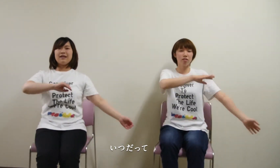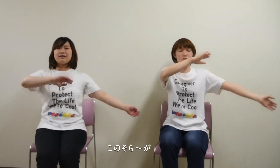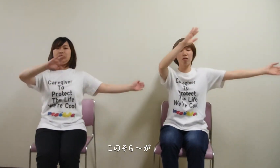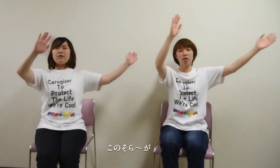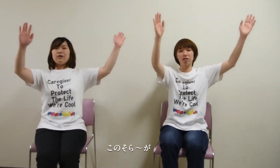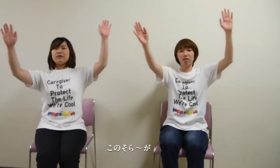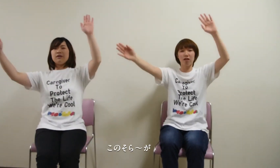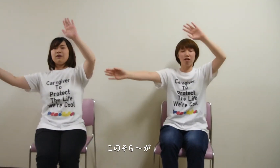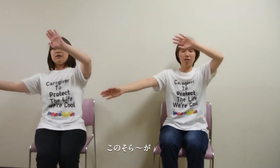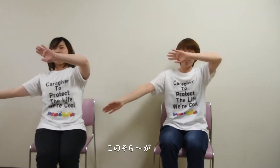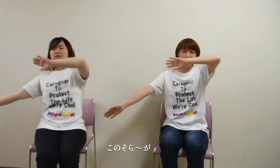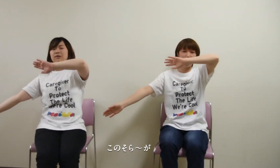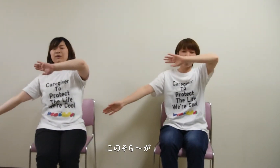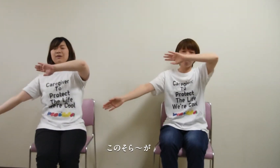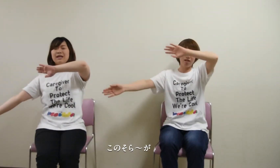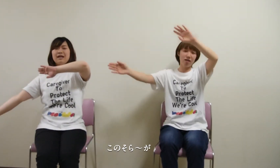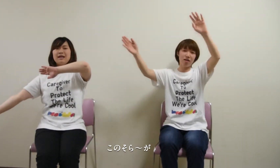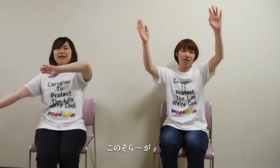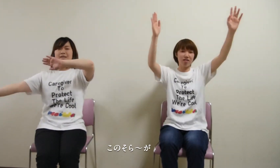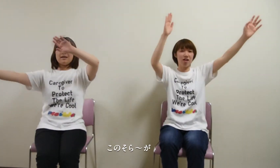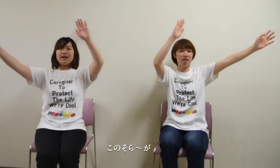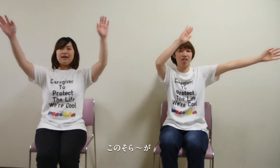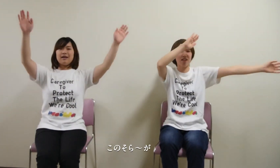この空が